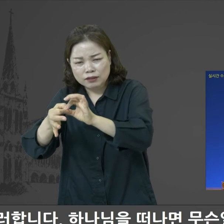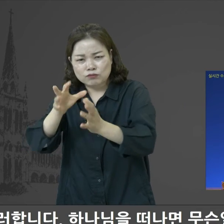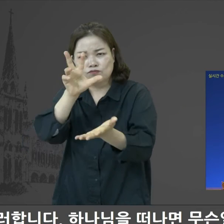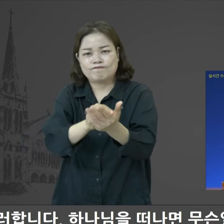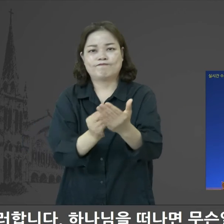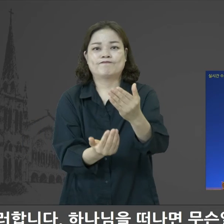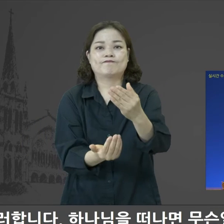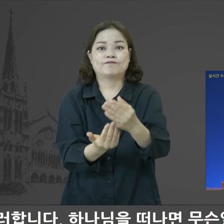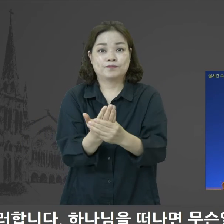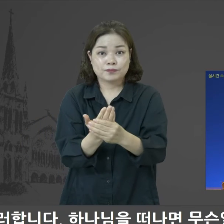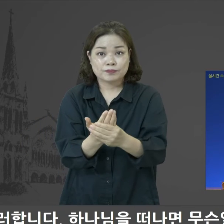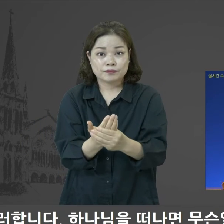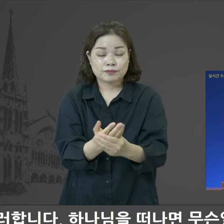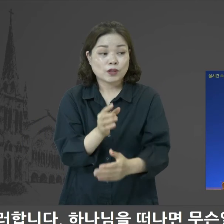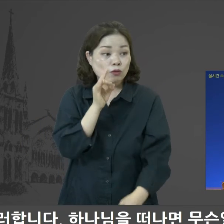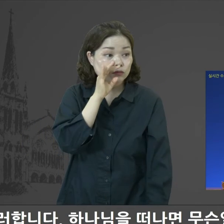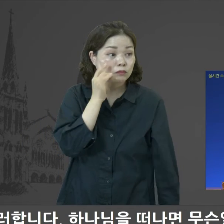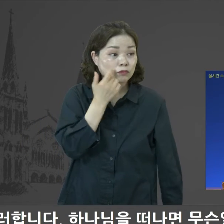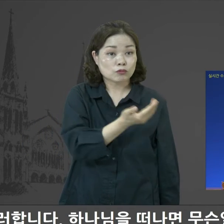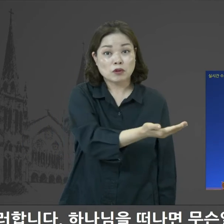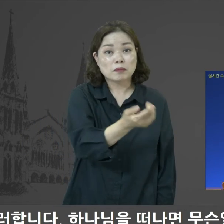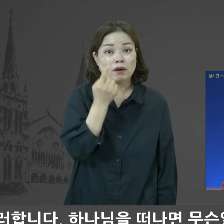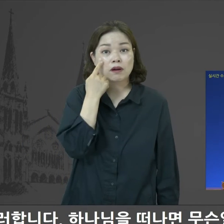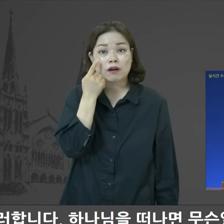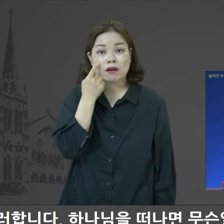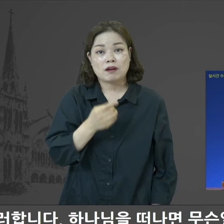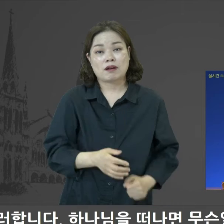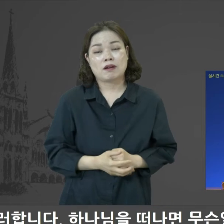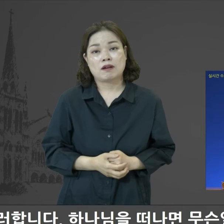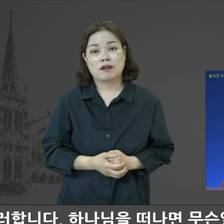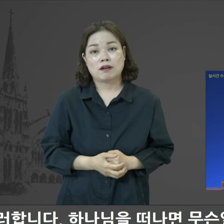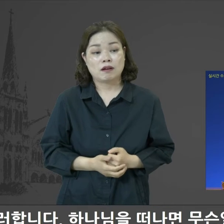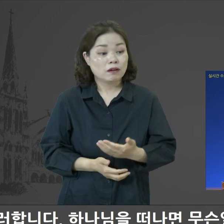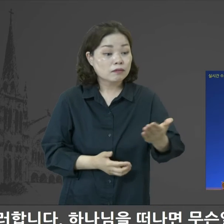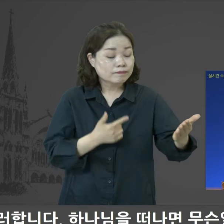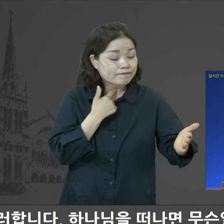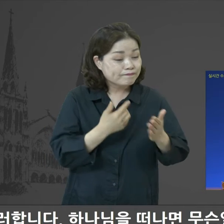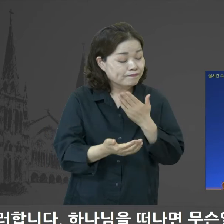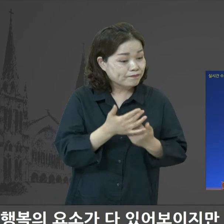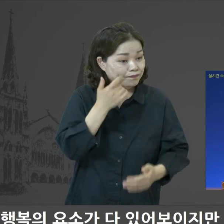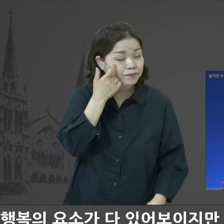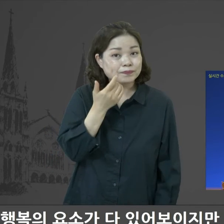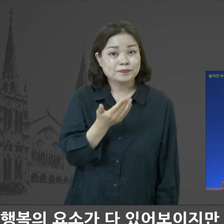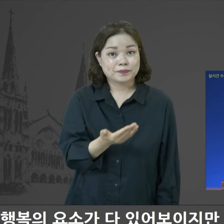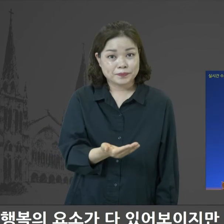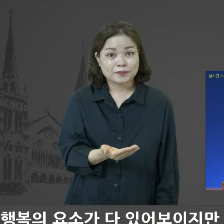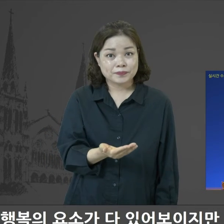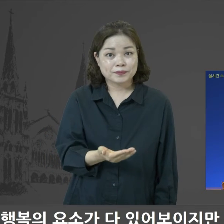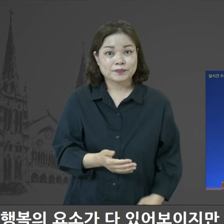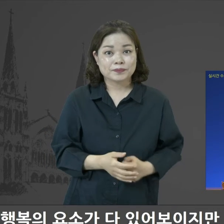걸립니다. 궁금하시면 해보십시오. 여러분, 한 번쯤 경험이지 않습니까?